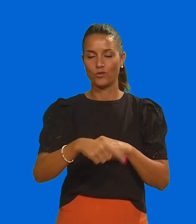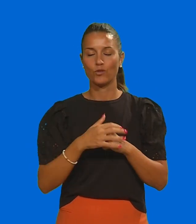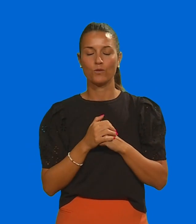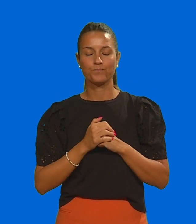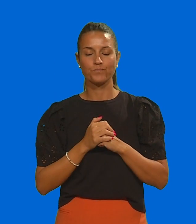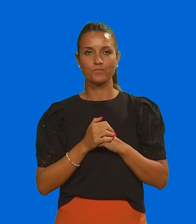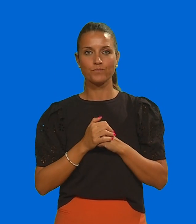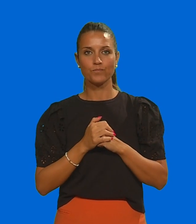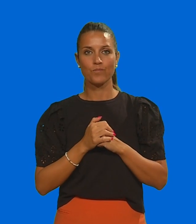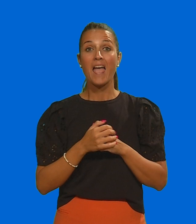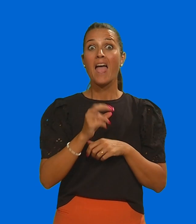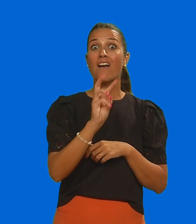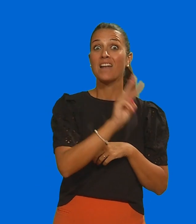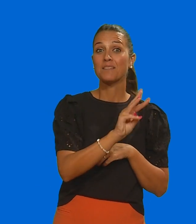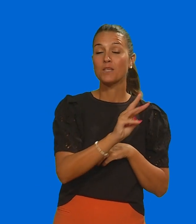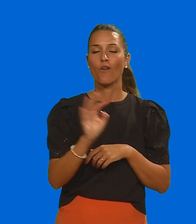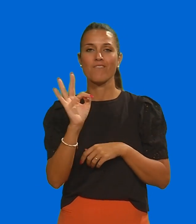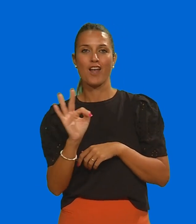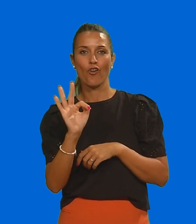Vladimiro Falcone torna in maglia giallorossa.